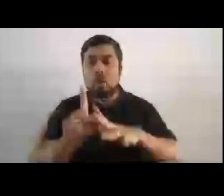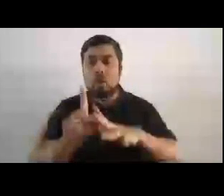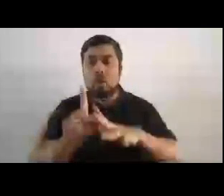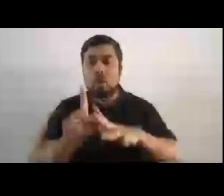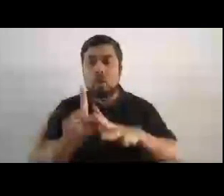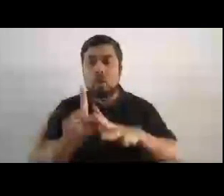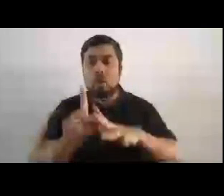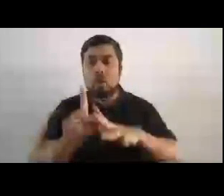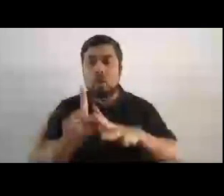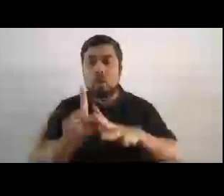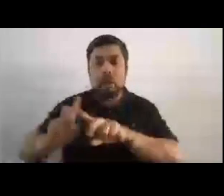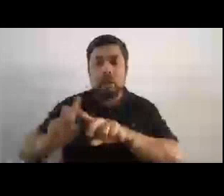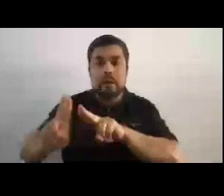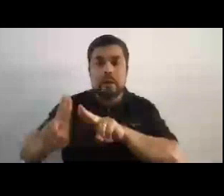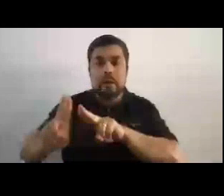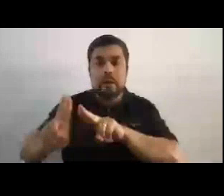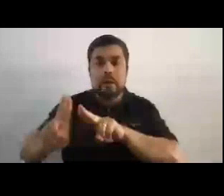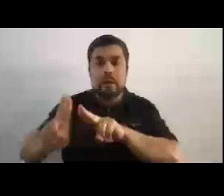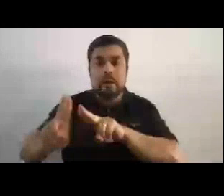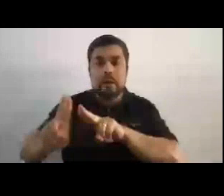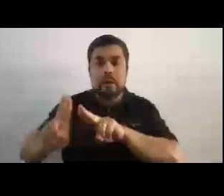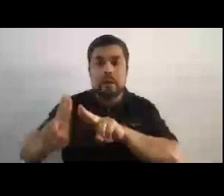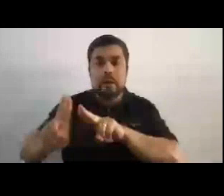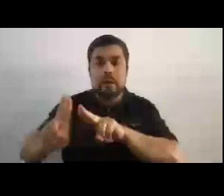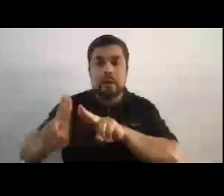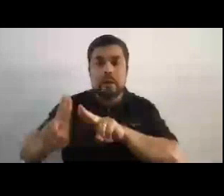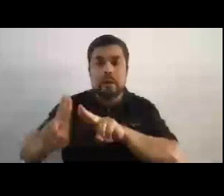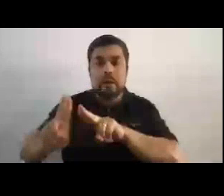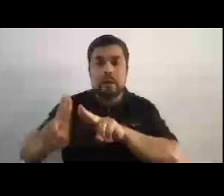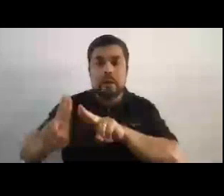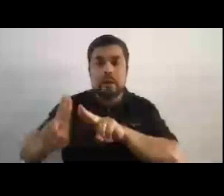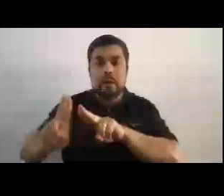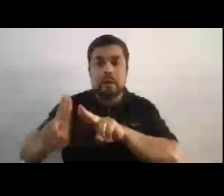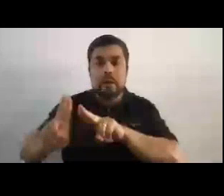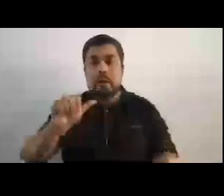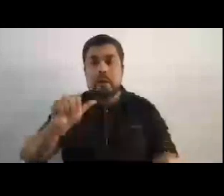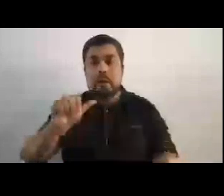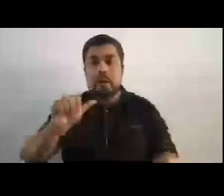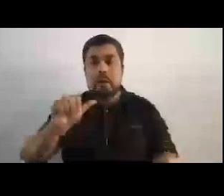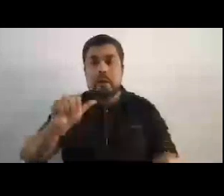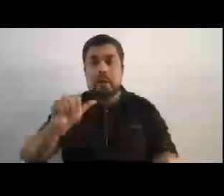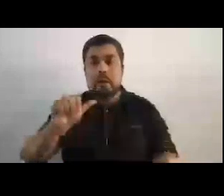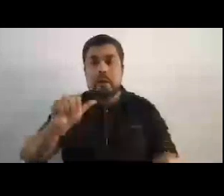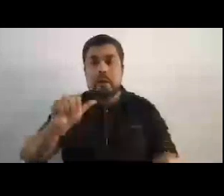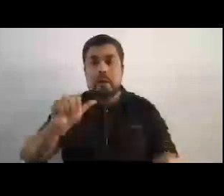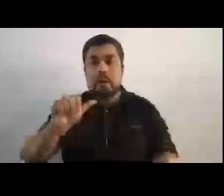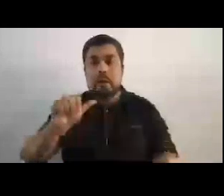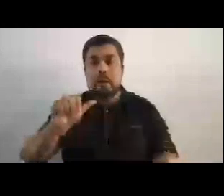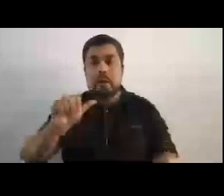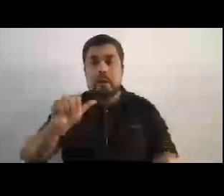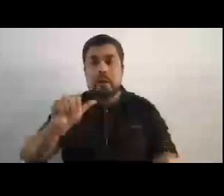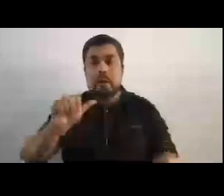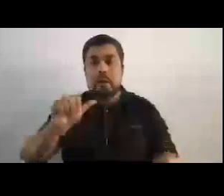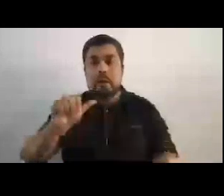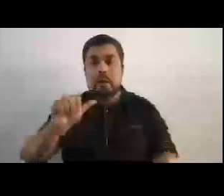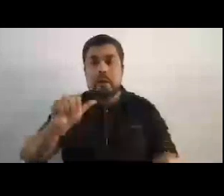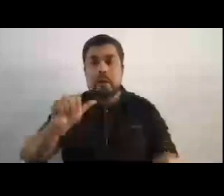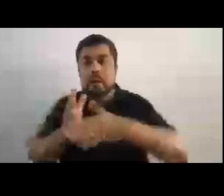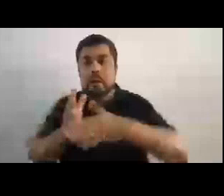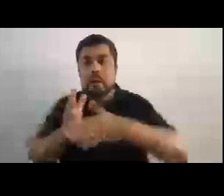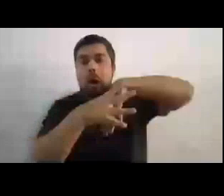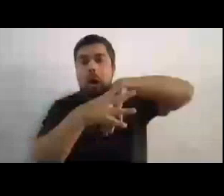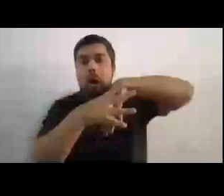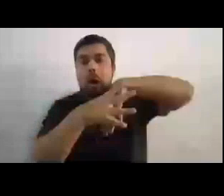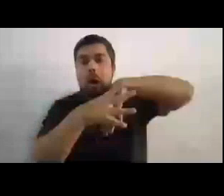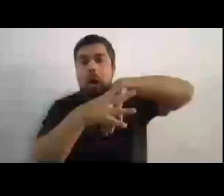Universidad Austral, momento en el cual analizamos cuáles eran los avances que había acerca